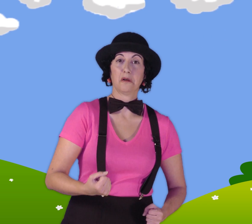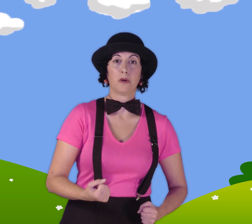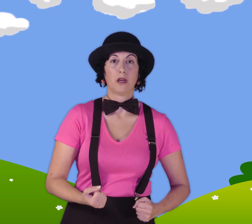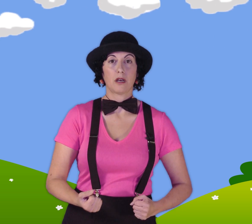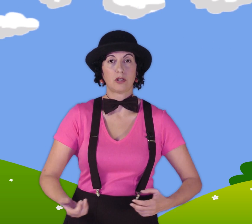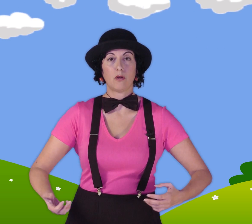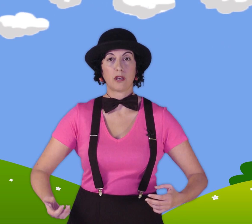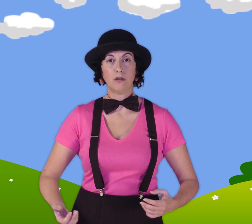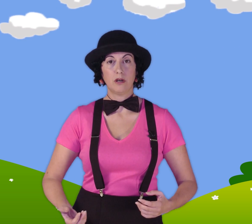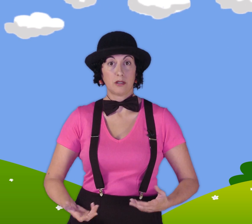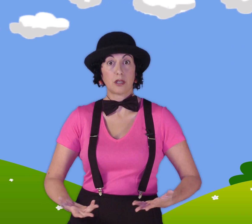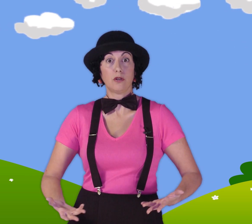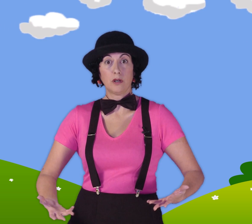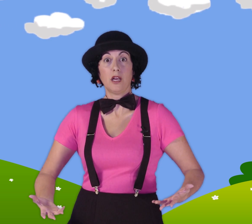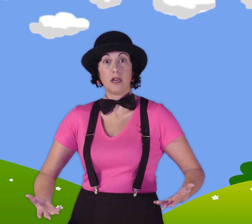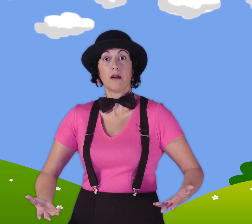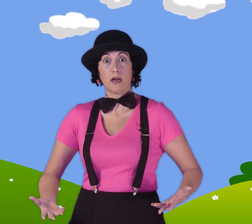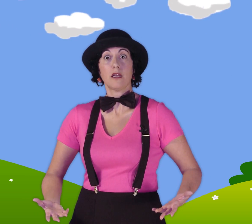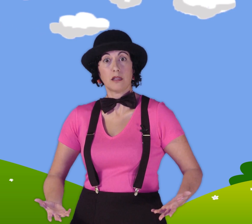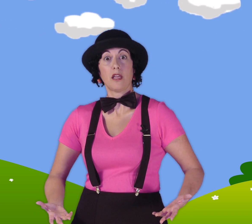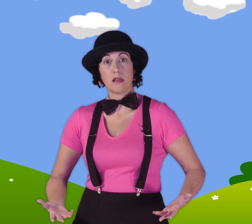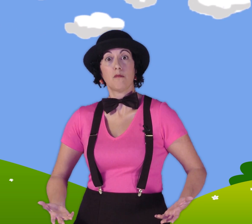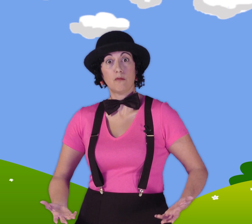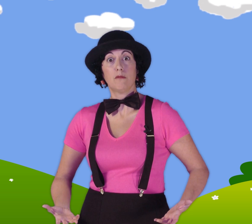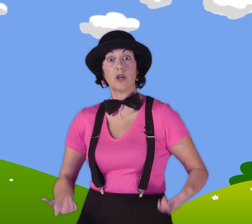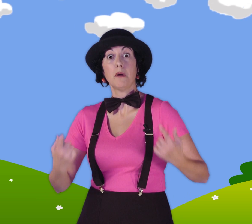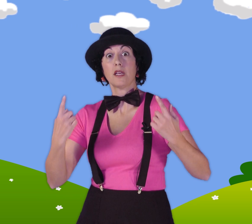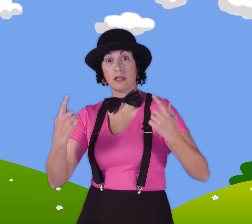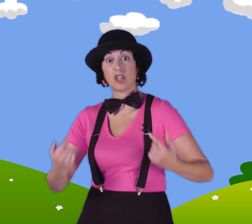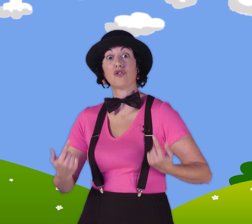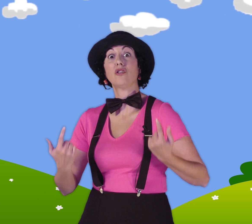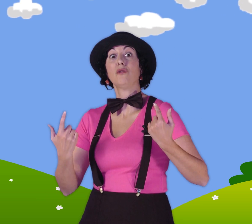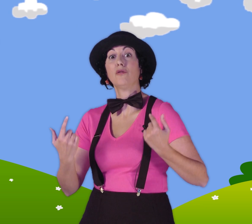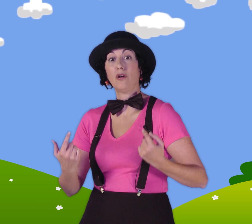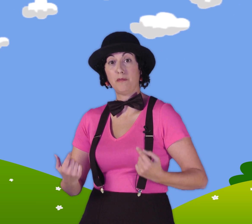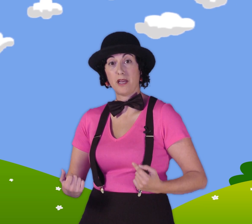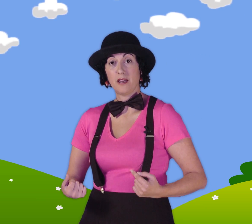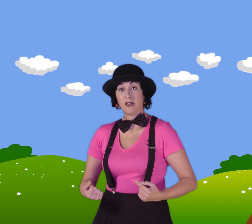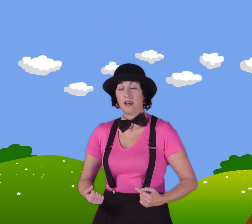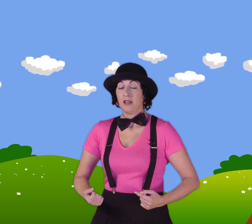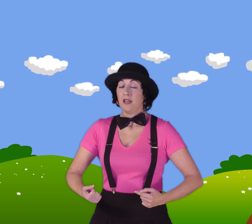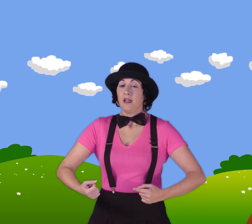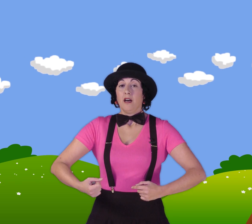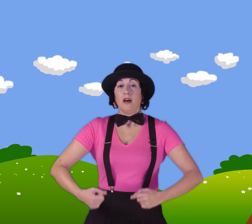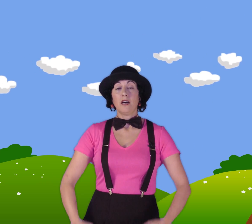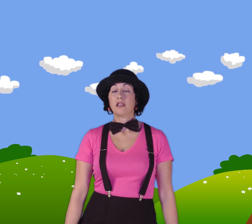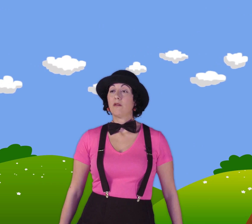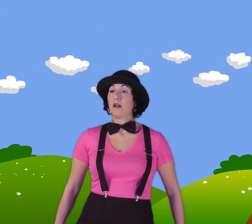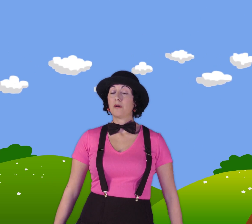7 de un golpe. ¿Qué se lo creyó? Se creyó que él era valiente y muy valiente. 7 de un golpe. Ay, llegó al bosque